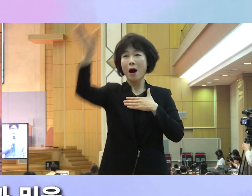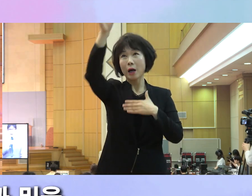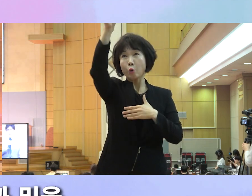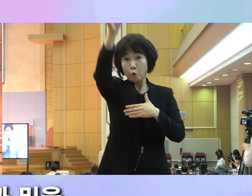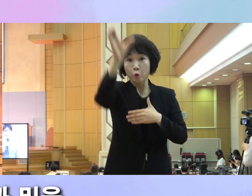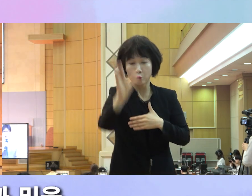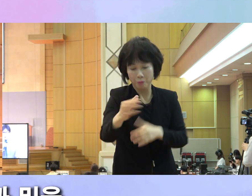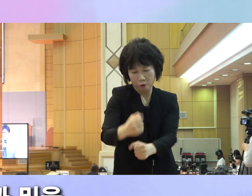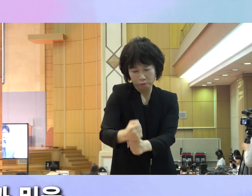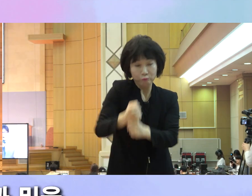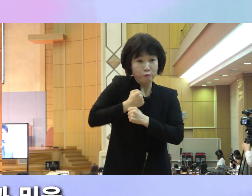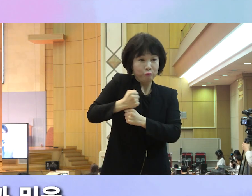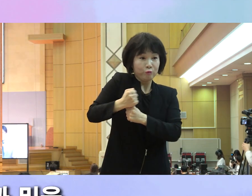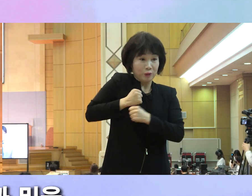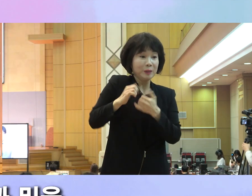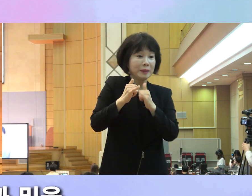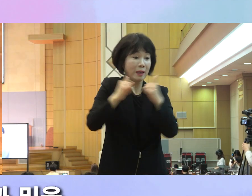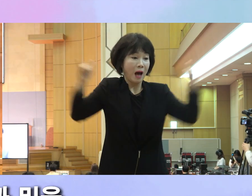십자가